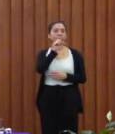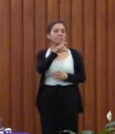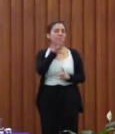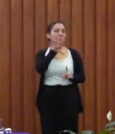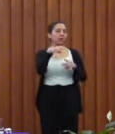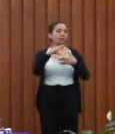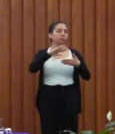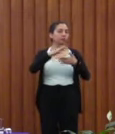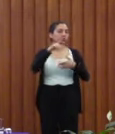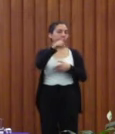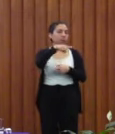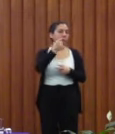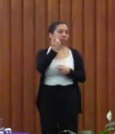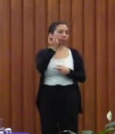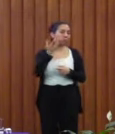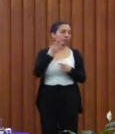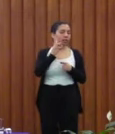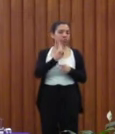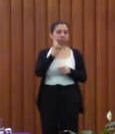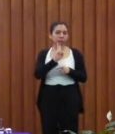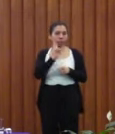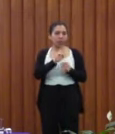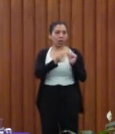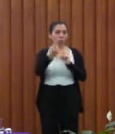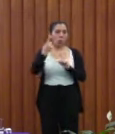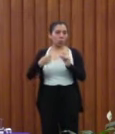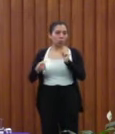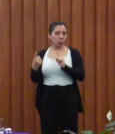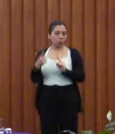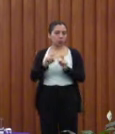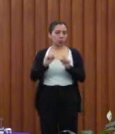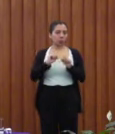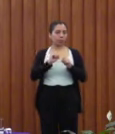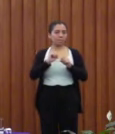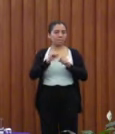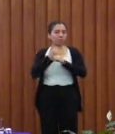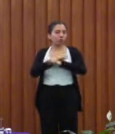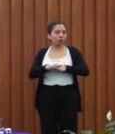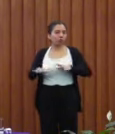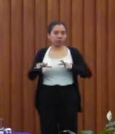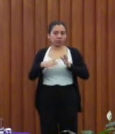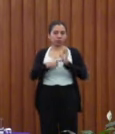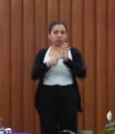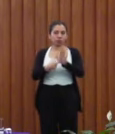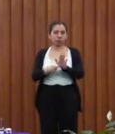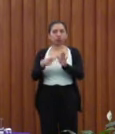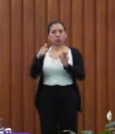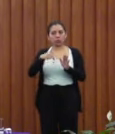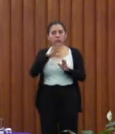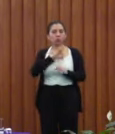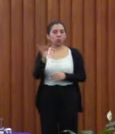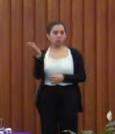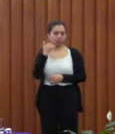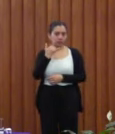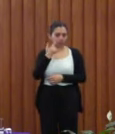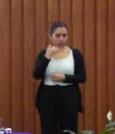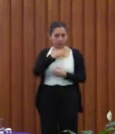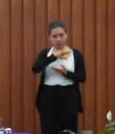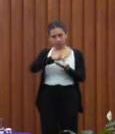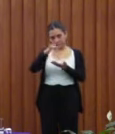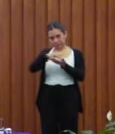quiere replicarla, consultar alguno de los datos que se han presentado aquí. Y pues muchísimas gracias a todas,